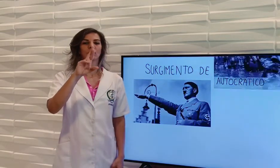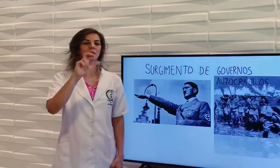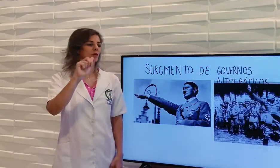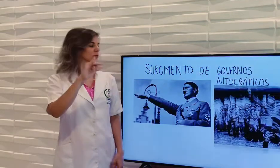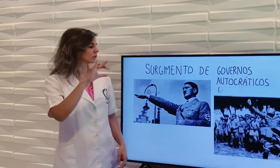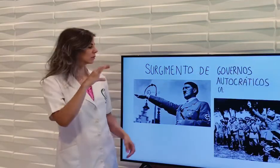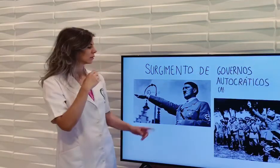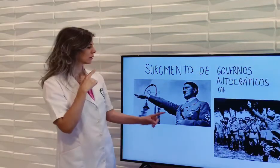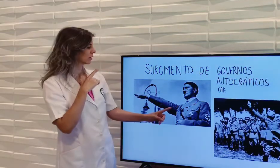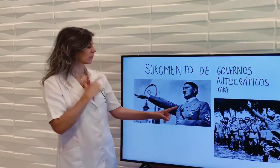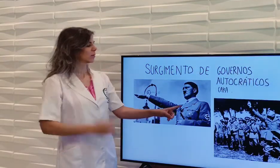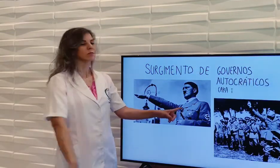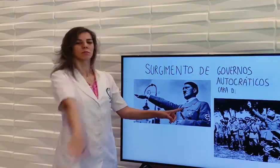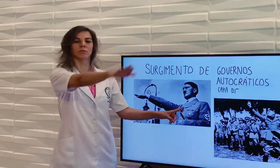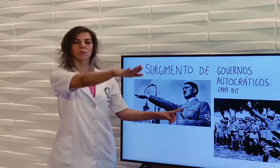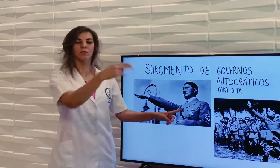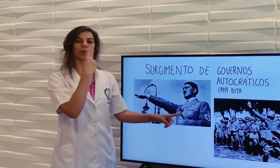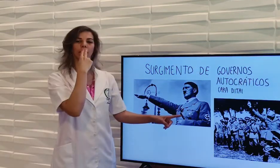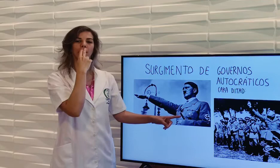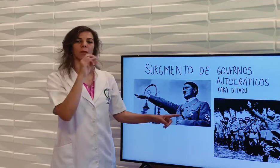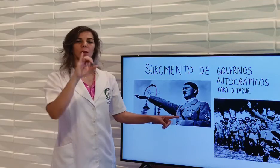e Mussolini na Itália.